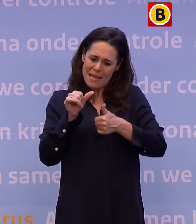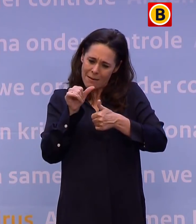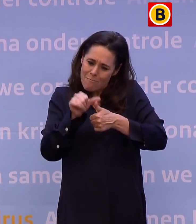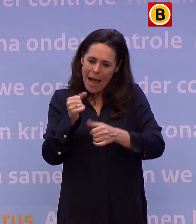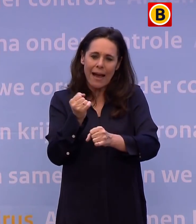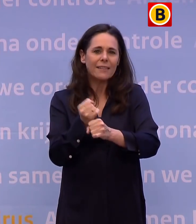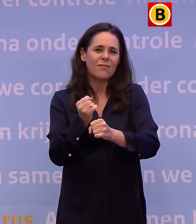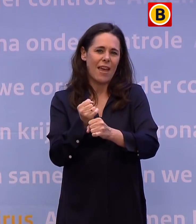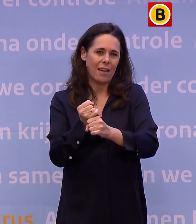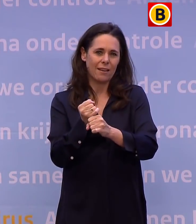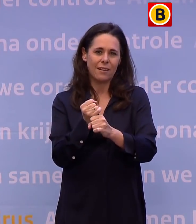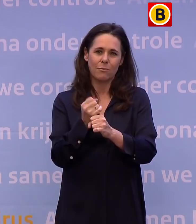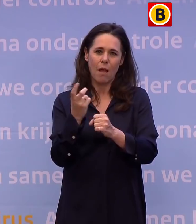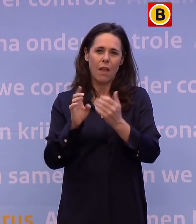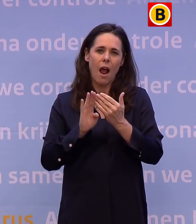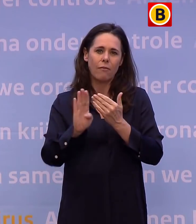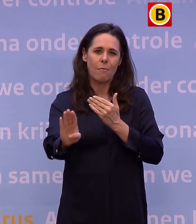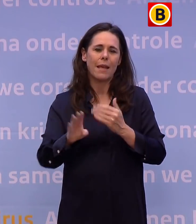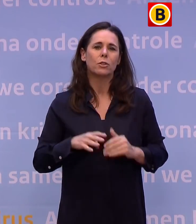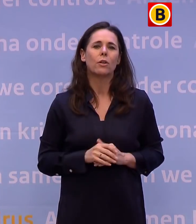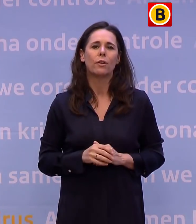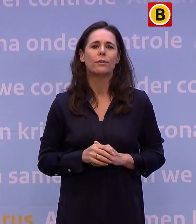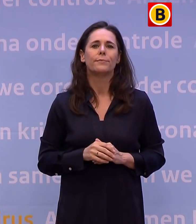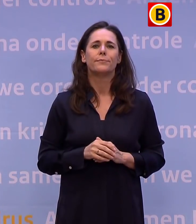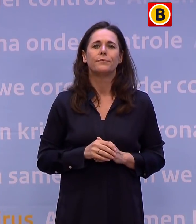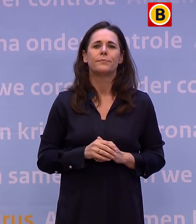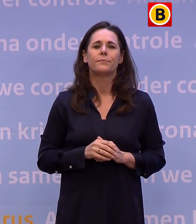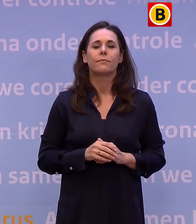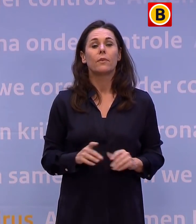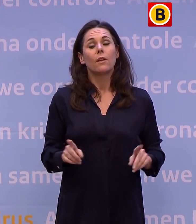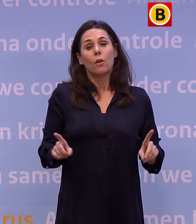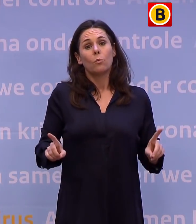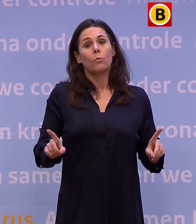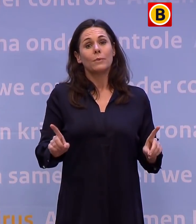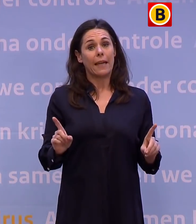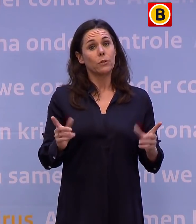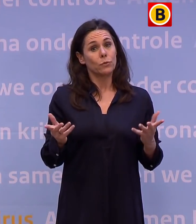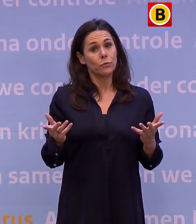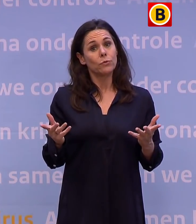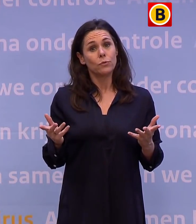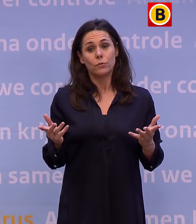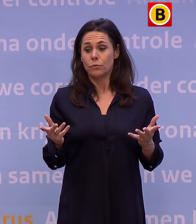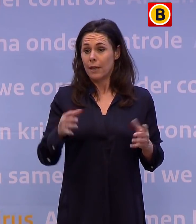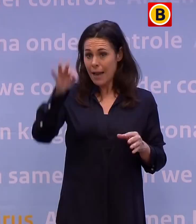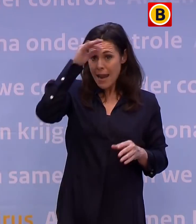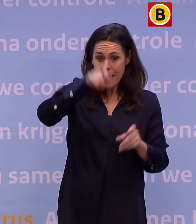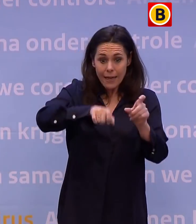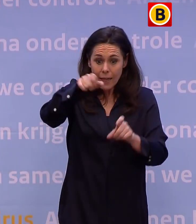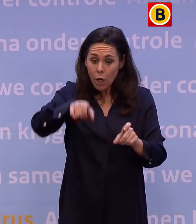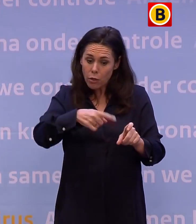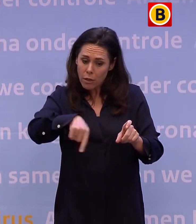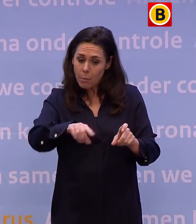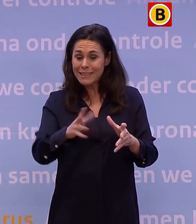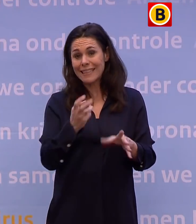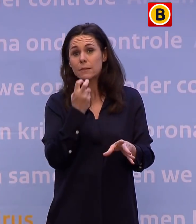is om 1,5 meter afstand te bewaren. Zo bestaat de mogelijkheid dat bepaalde leerlingen om